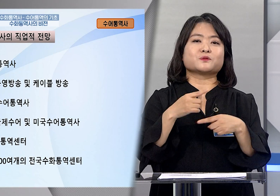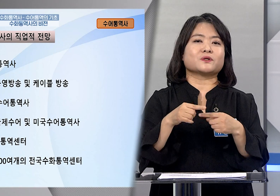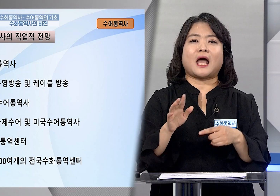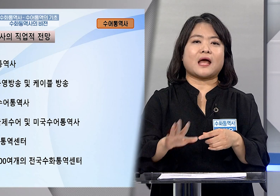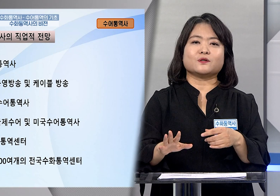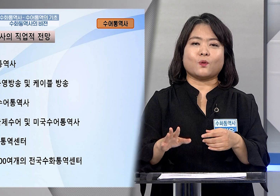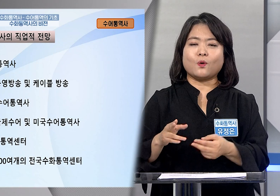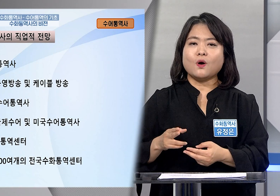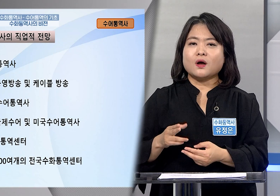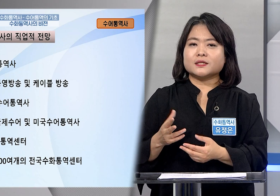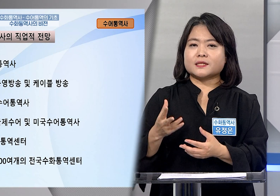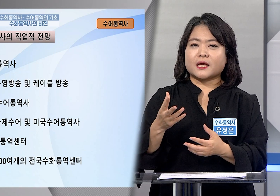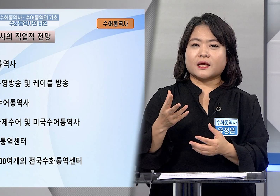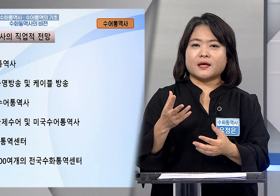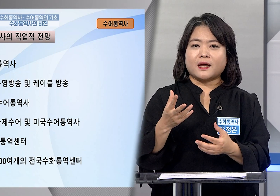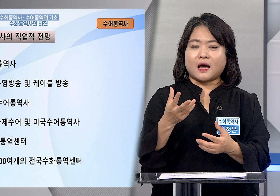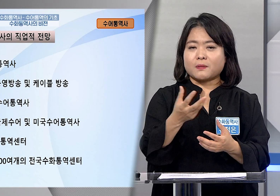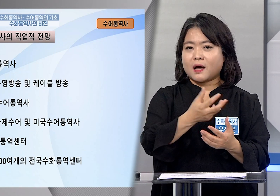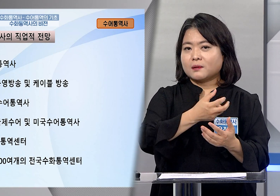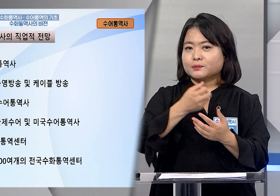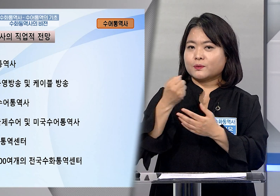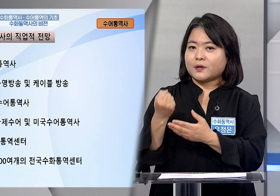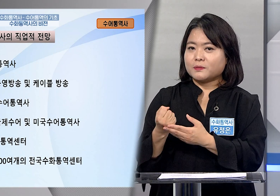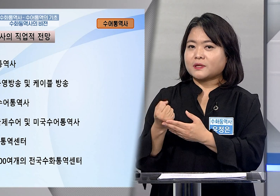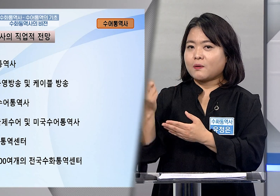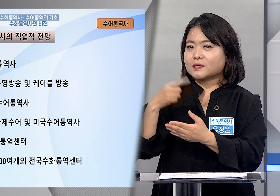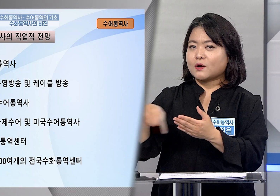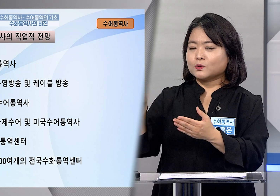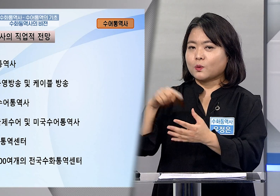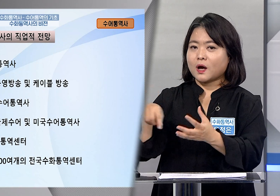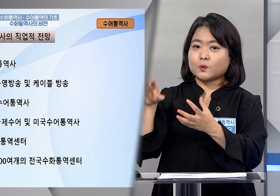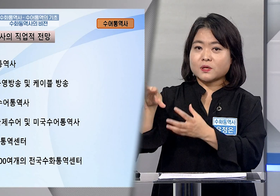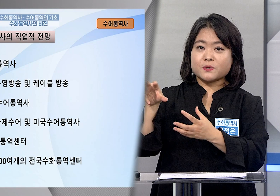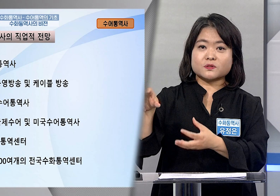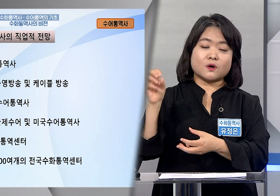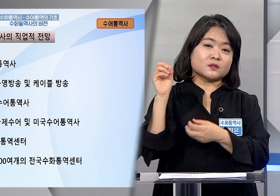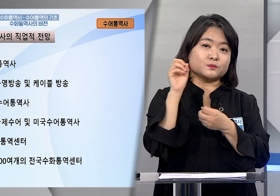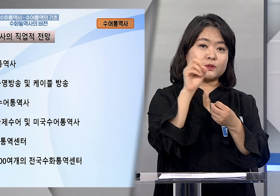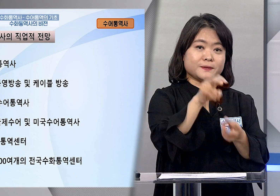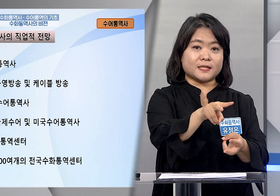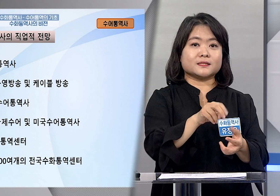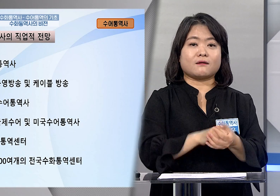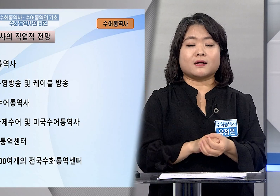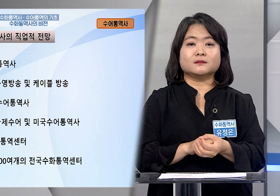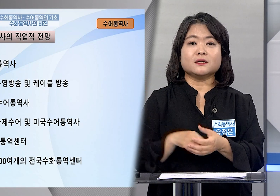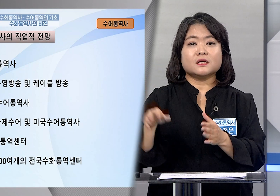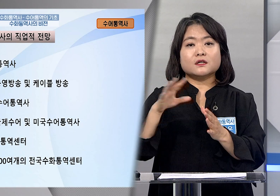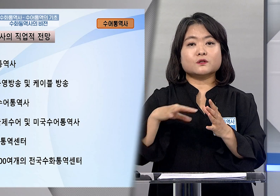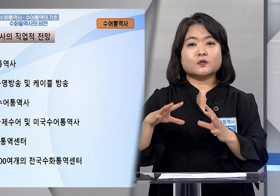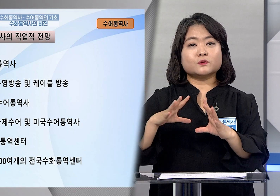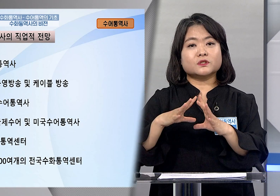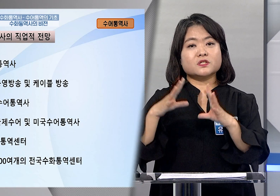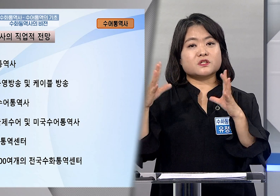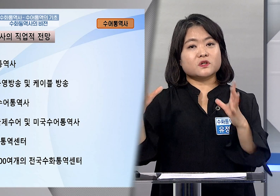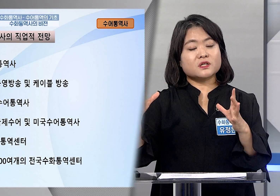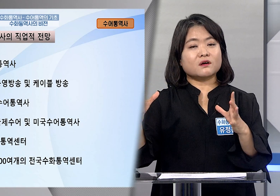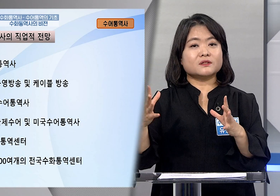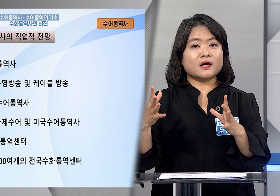생방송이 아니고 이제 아마 프로그램을 따와서 녹화로 입혀서 그 프로그램이 다시 들어가는 이런 경우는 이제 전체